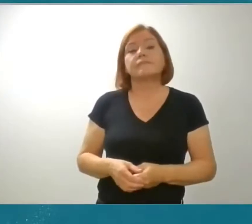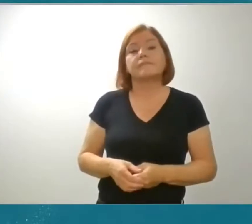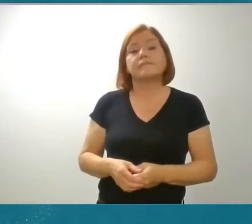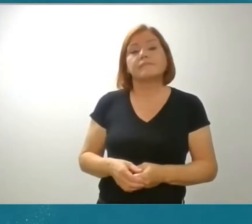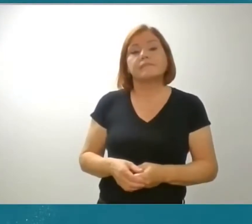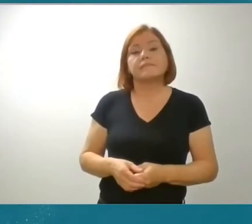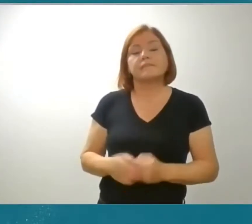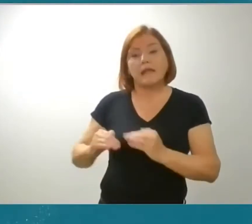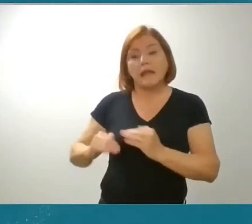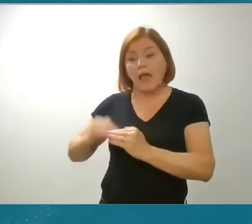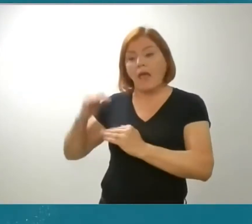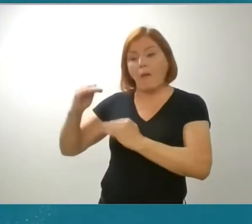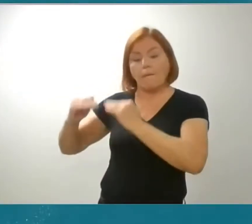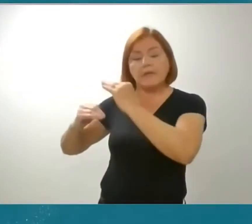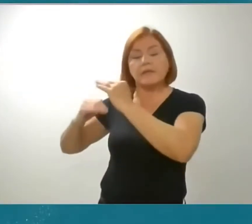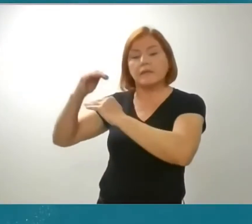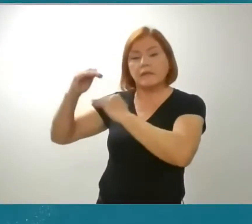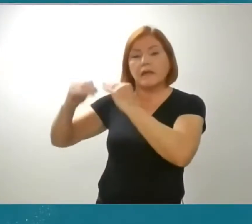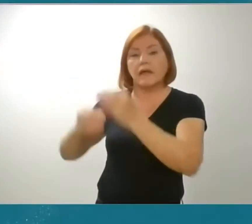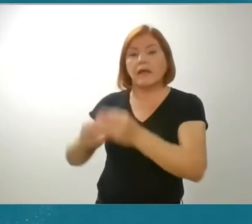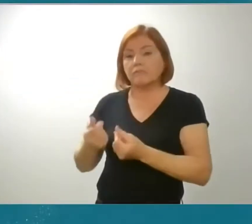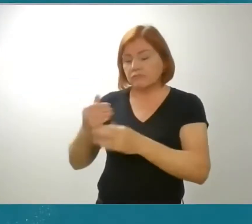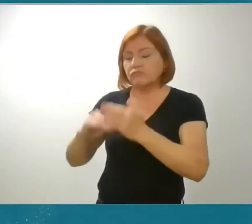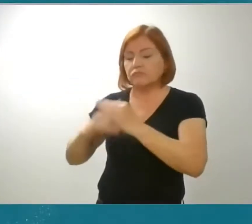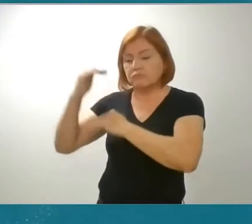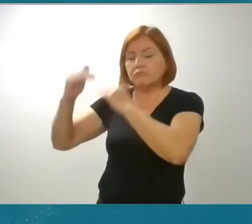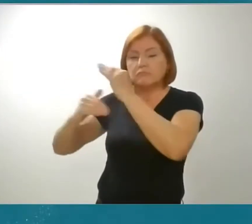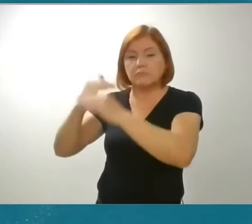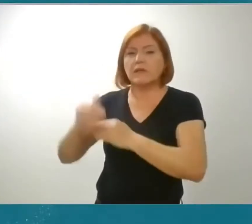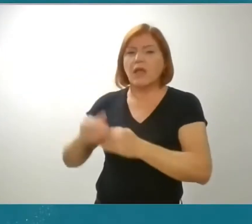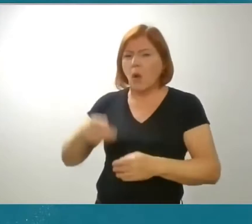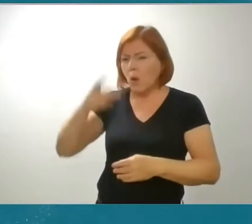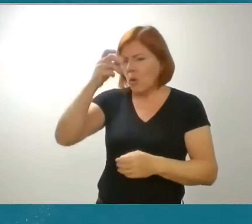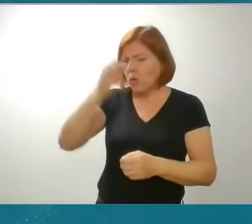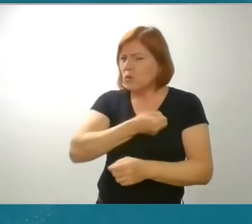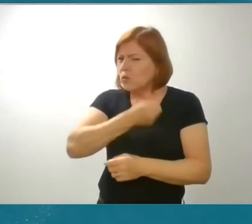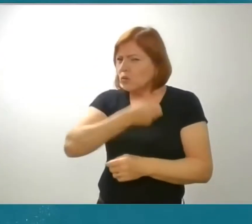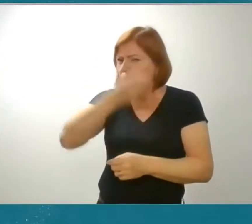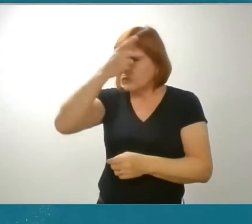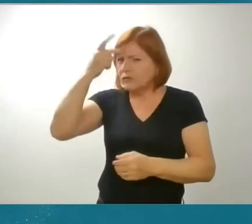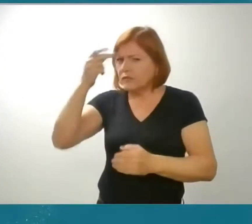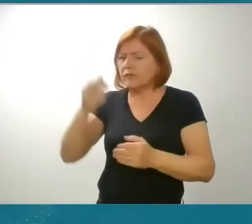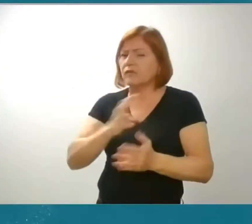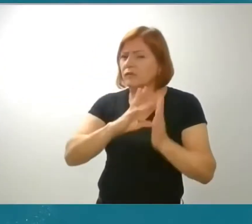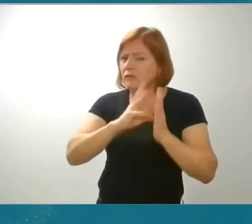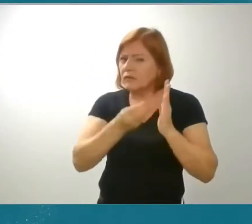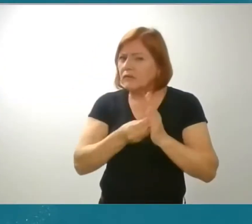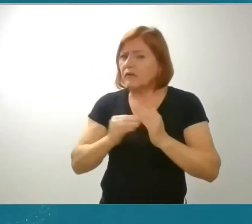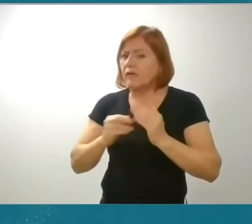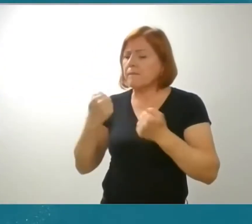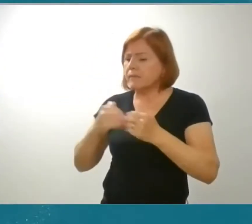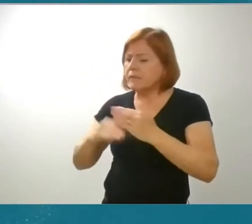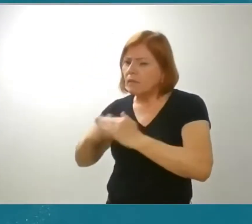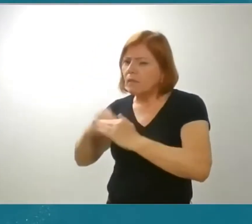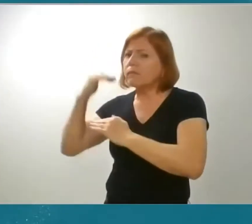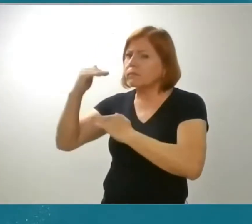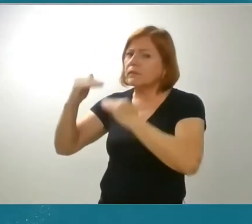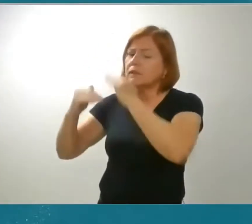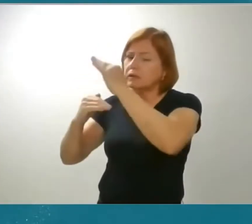Onde eu estou? Mesmo tarde na noite, sua lâmpada não se apaga. Com talento